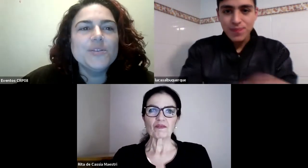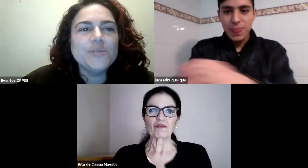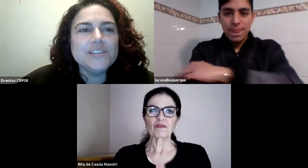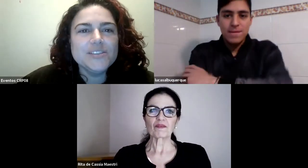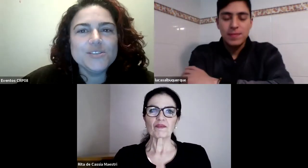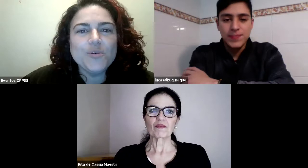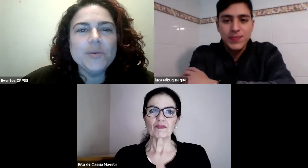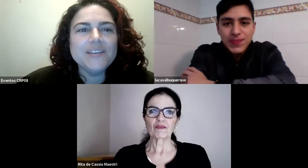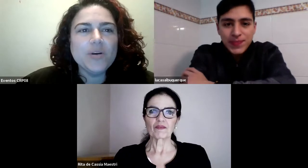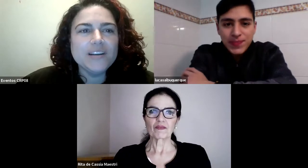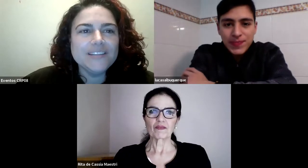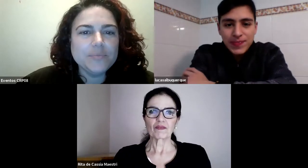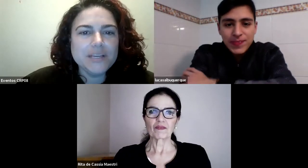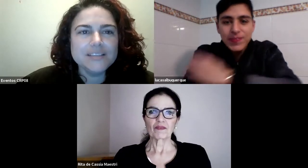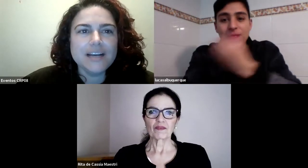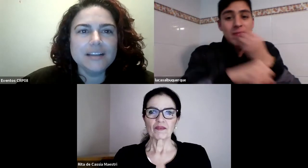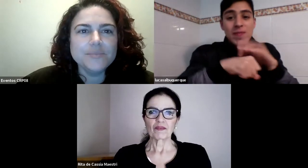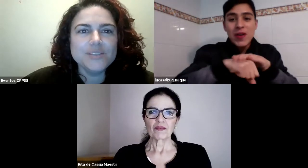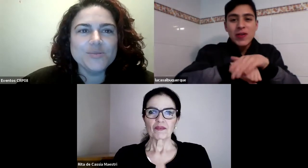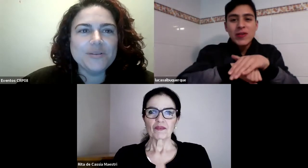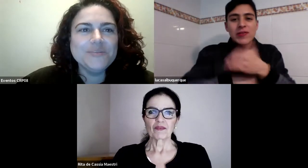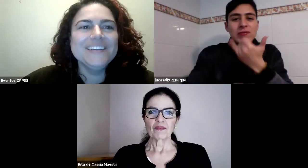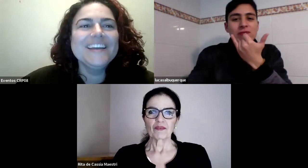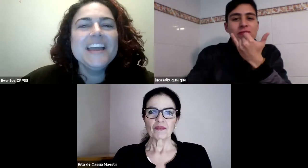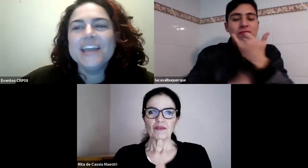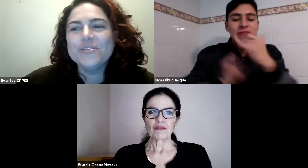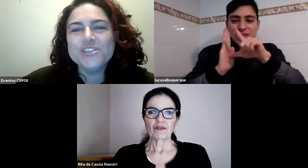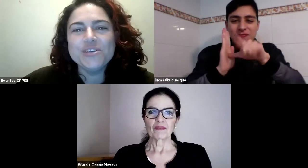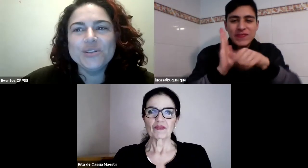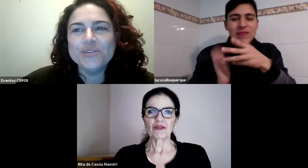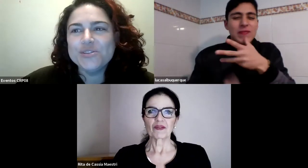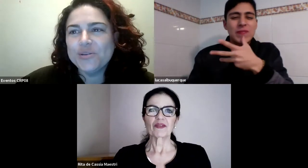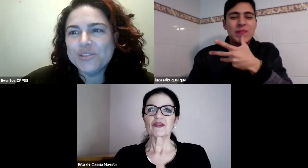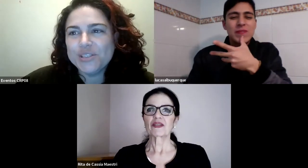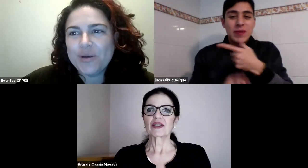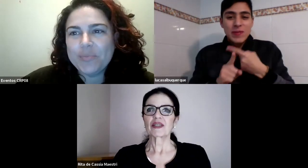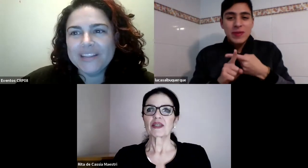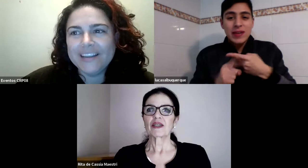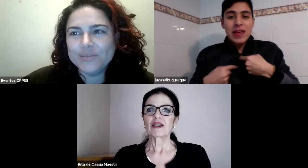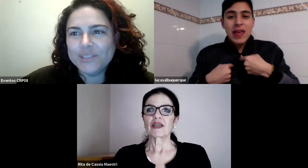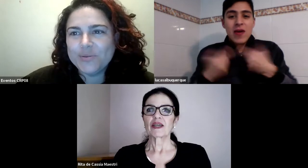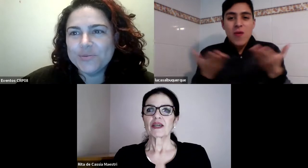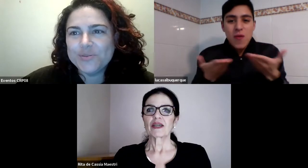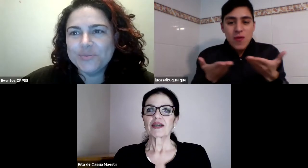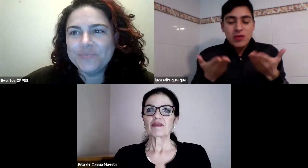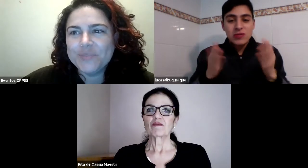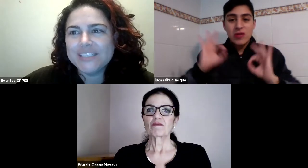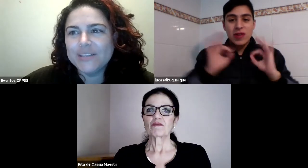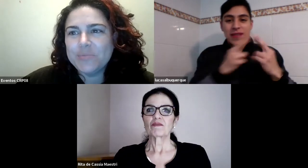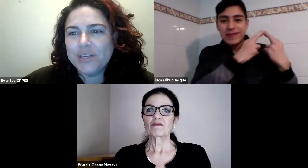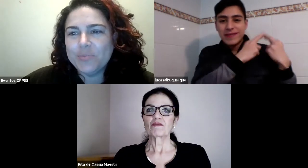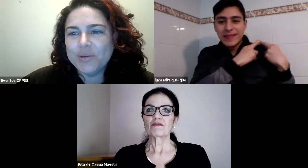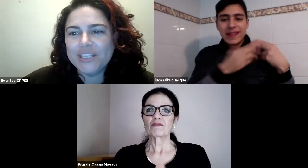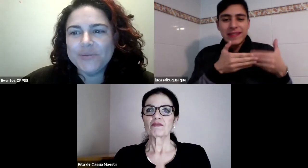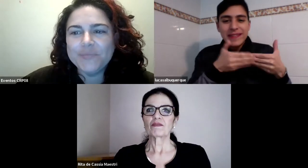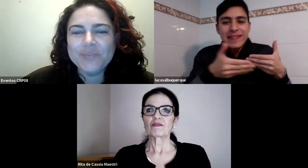Boa noite, desculpa a demora de eu abrir a sala, pessoal. É que hoje eu que estou de host e estou aprendendo aqui com o Zoom, por isso que eu